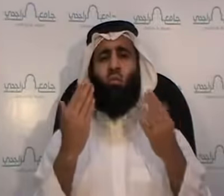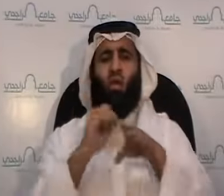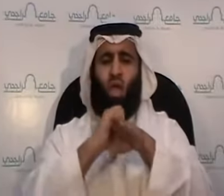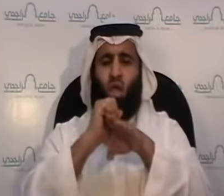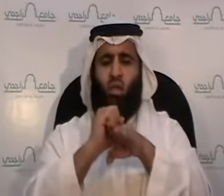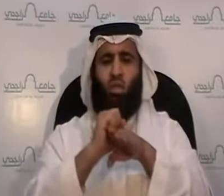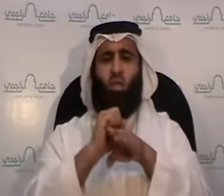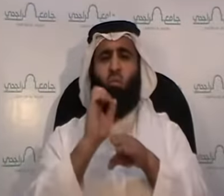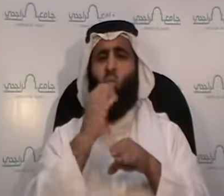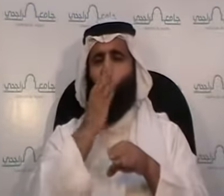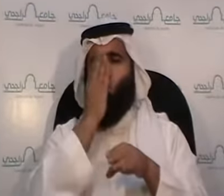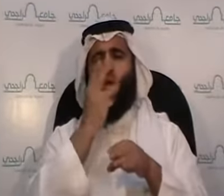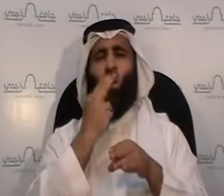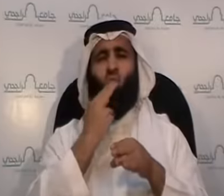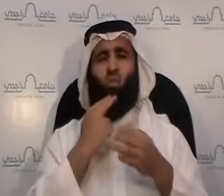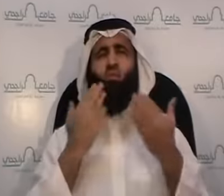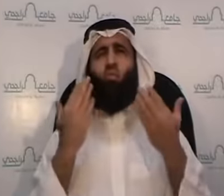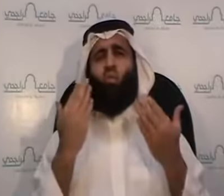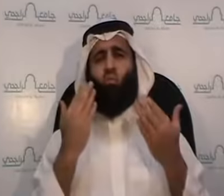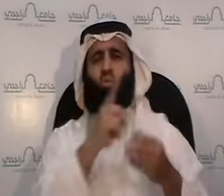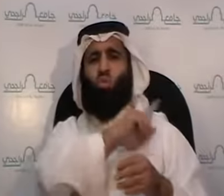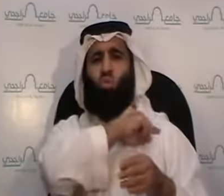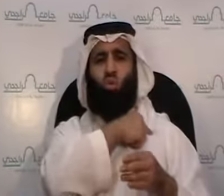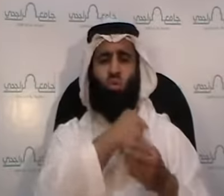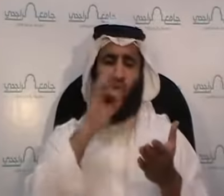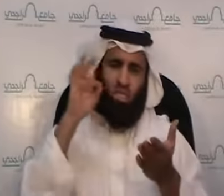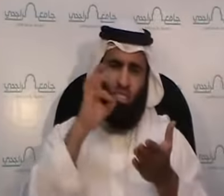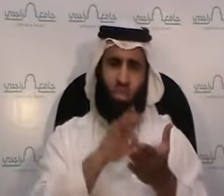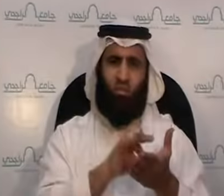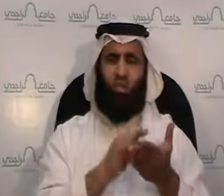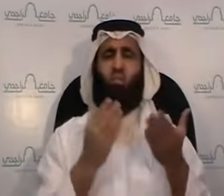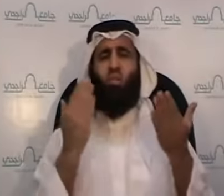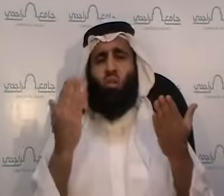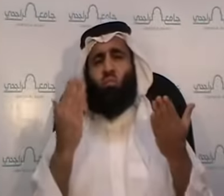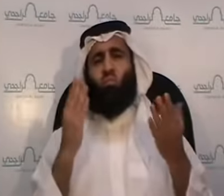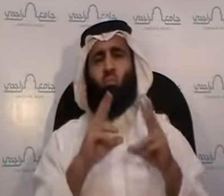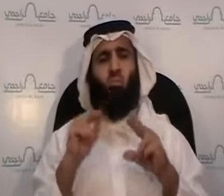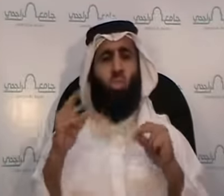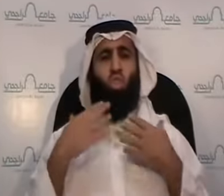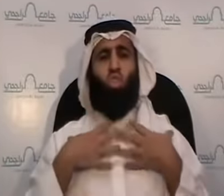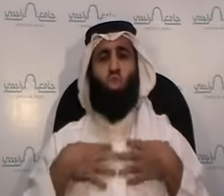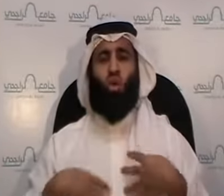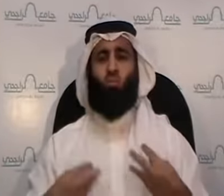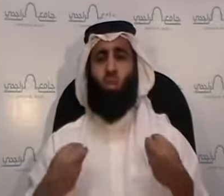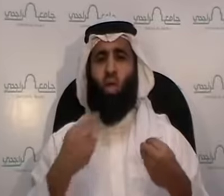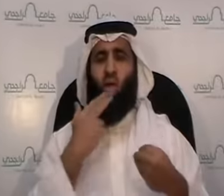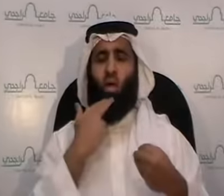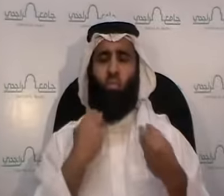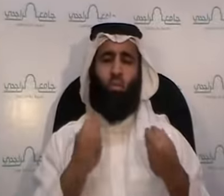والثلج والبرد، ونقهم من الذنوب والخطايا كما ينقى الثوب الأبيض من الدنس يا رب العالمين. يا